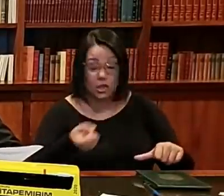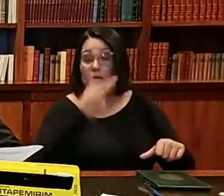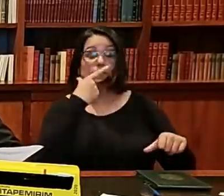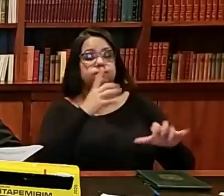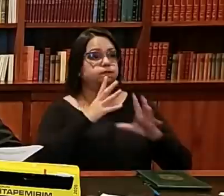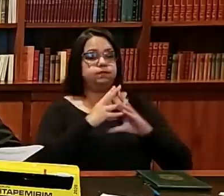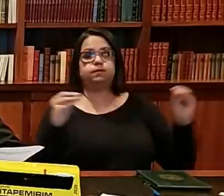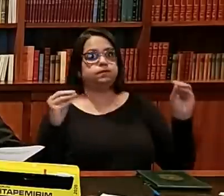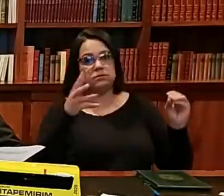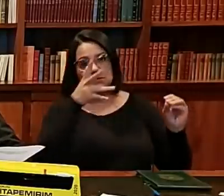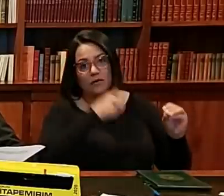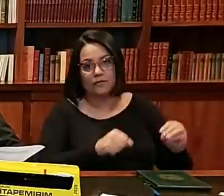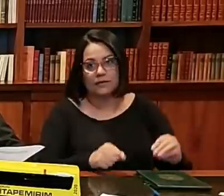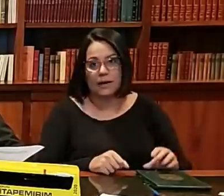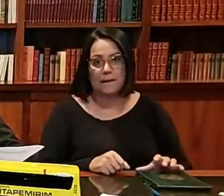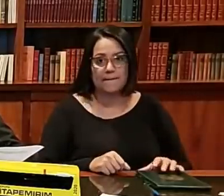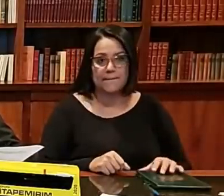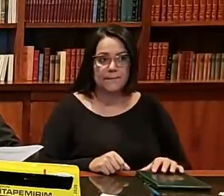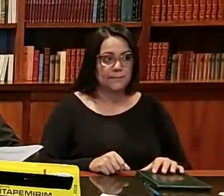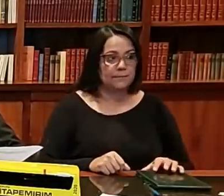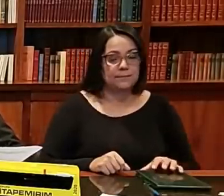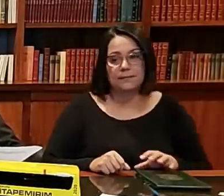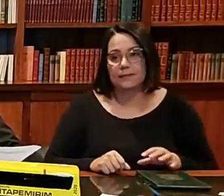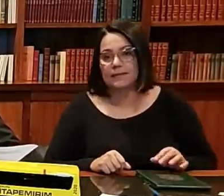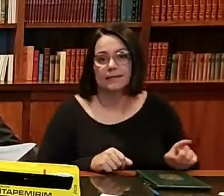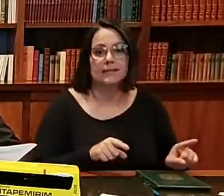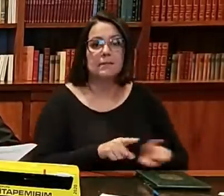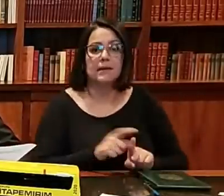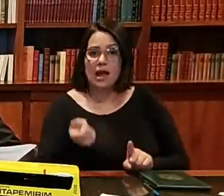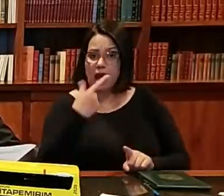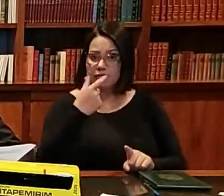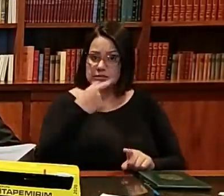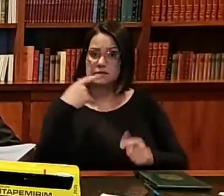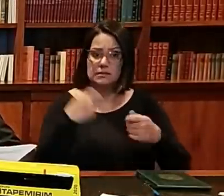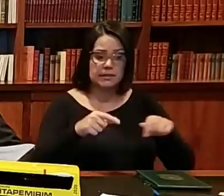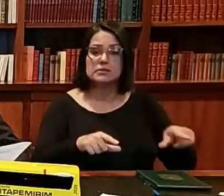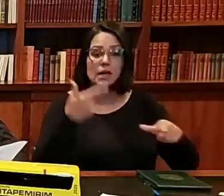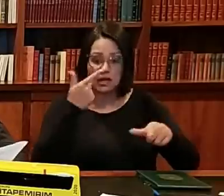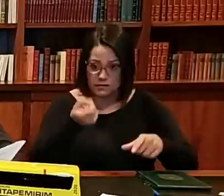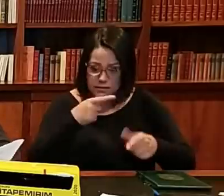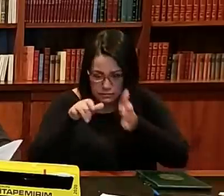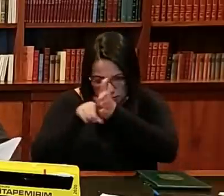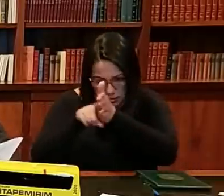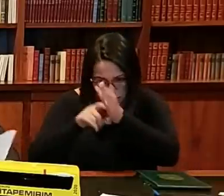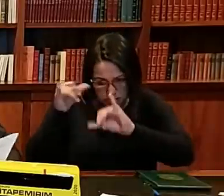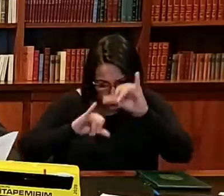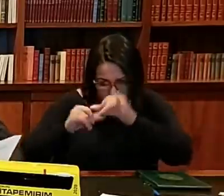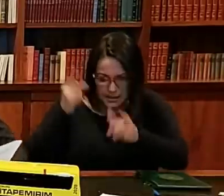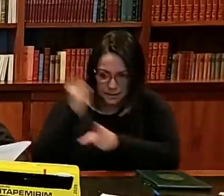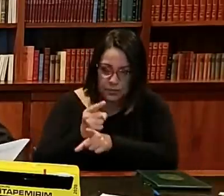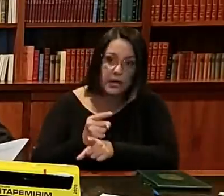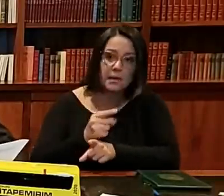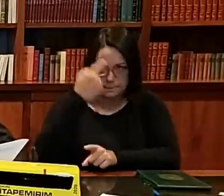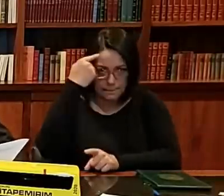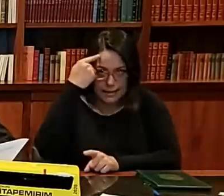rapidamente a cloroquina, se safou. E também a vacina tem que ser certificada pela Anvisa. Eu não mando na Anvisa, alguns acham que eu